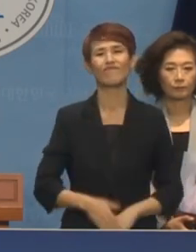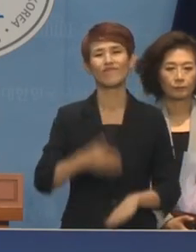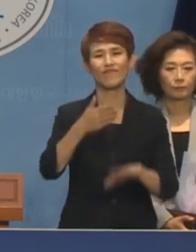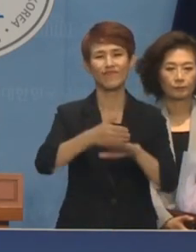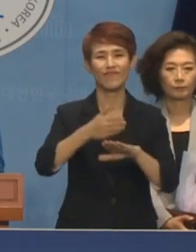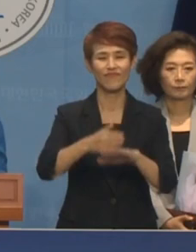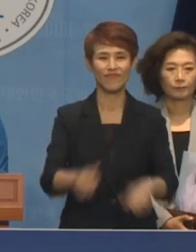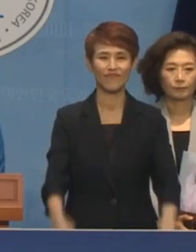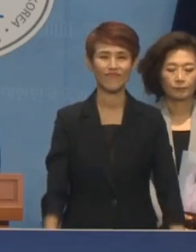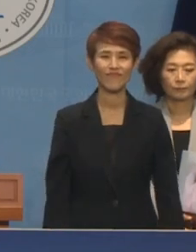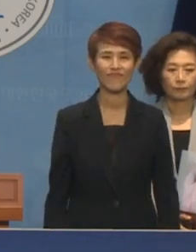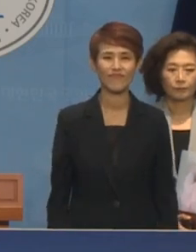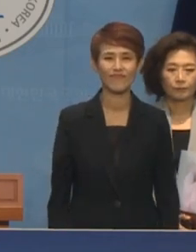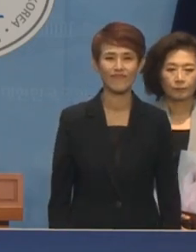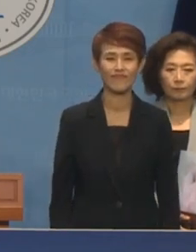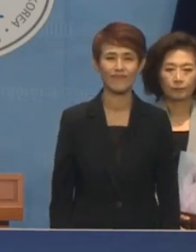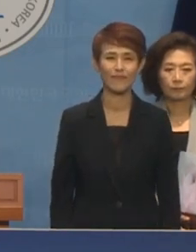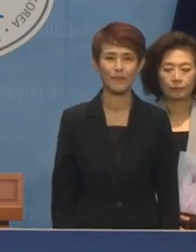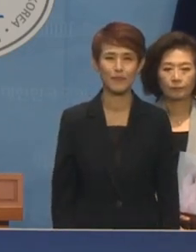감사합니다.